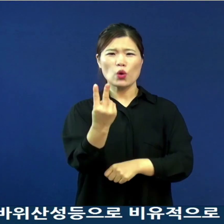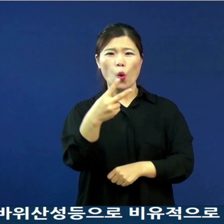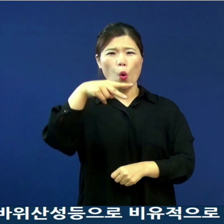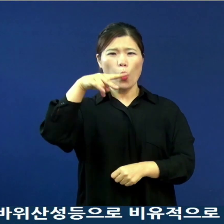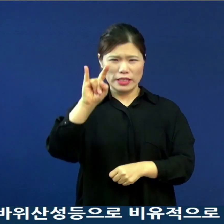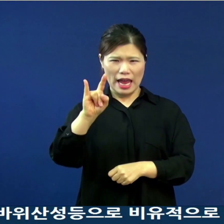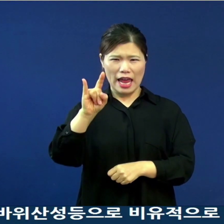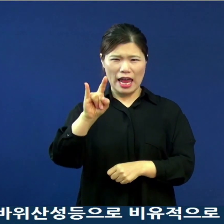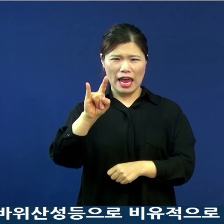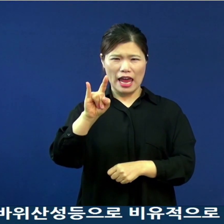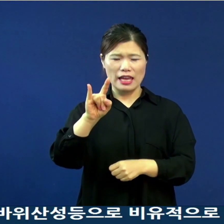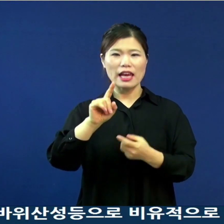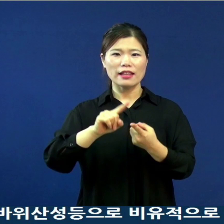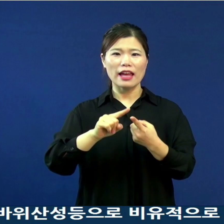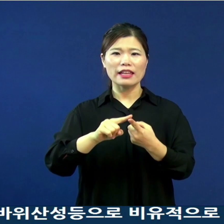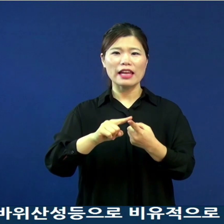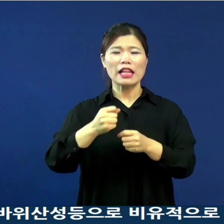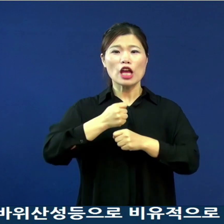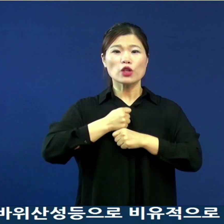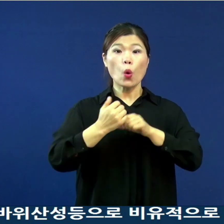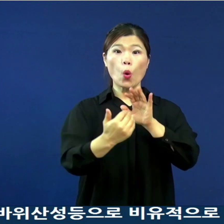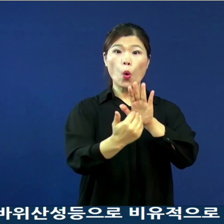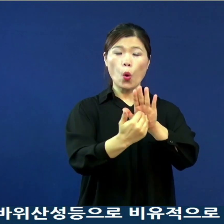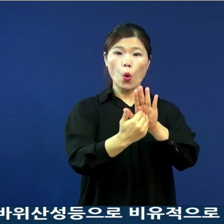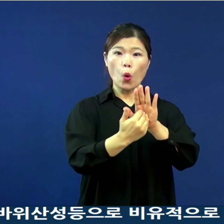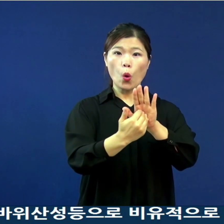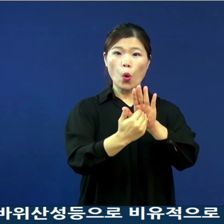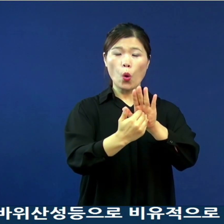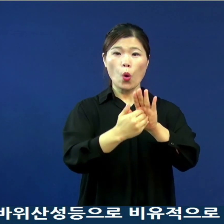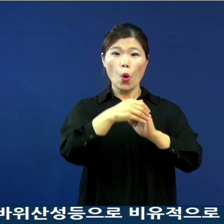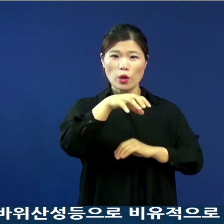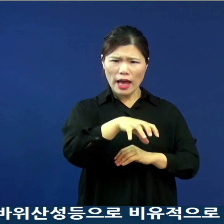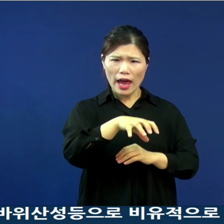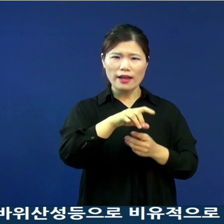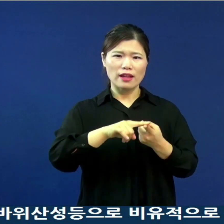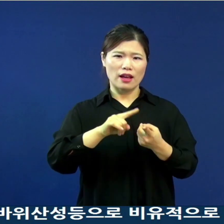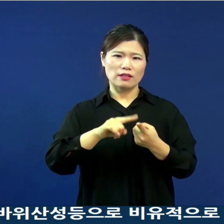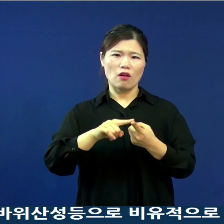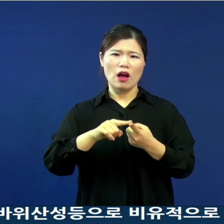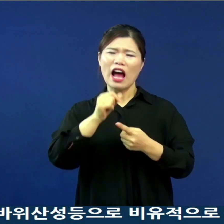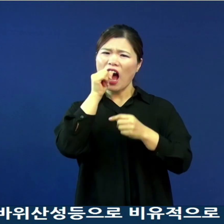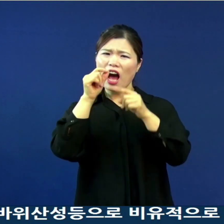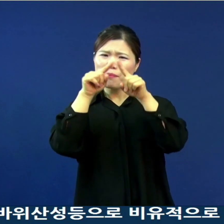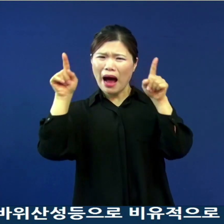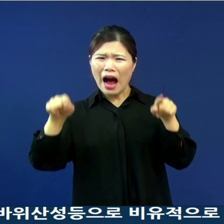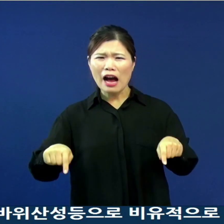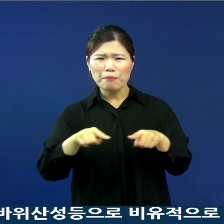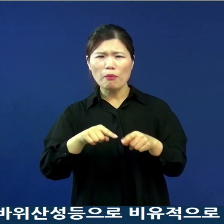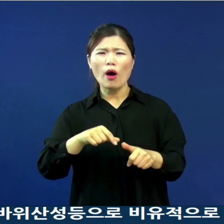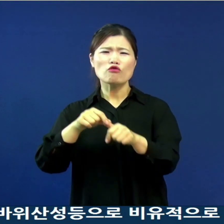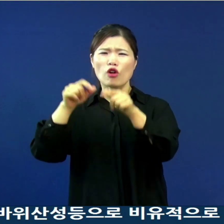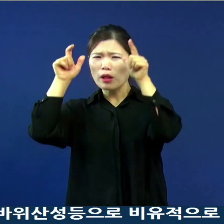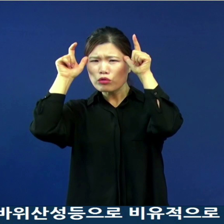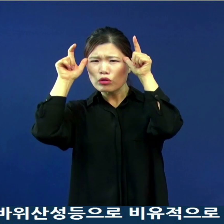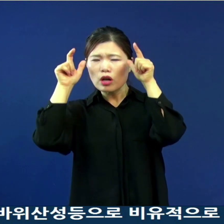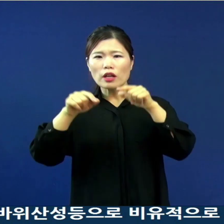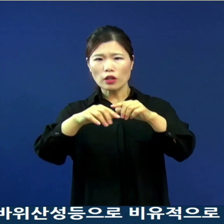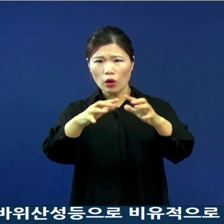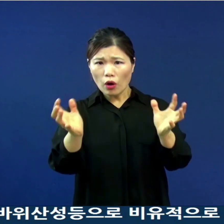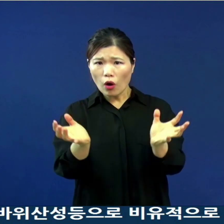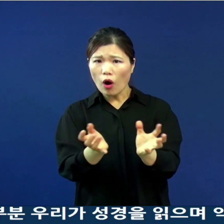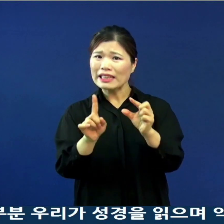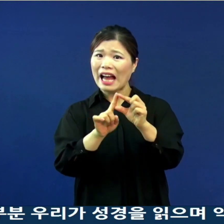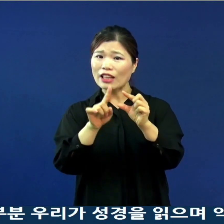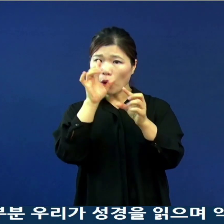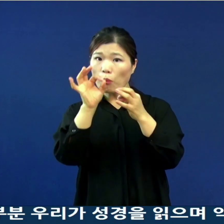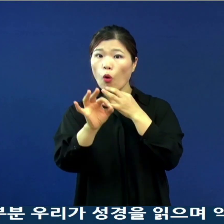방패, 구원의 뿔 등은 전쟁 때 지켜주시는 하나의 도구, 방편을 상징하는